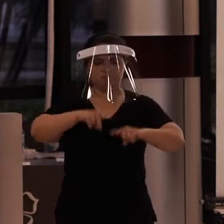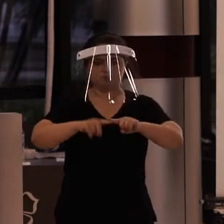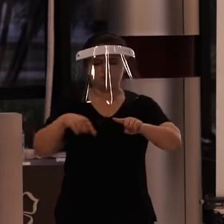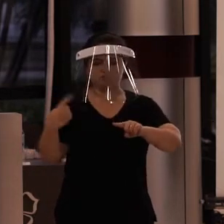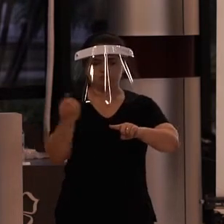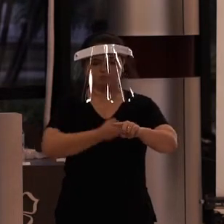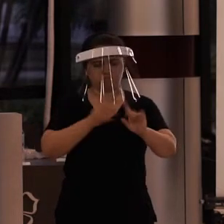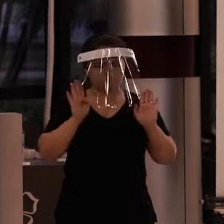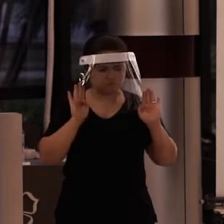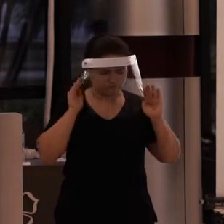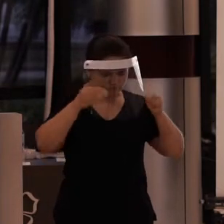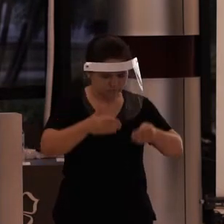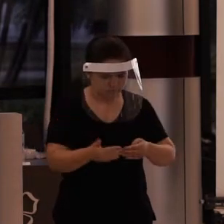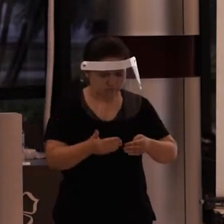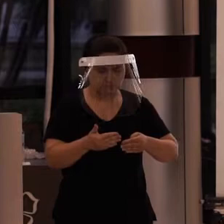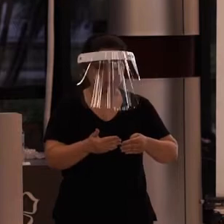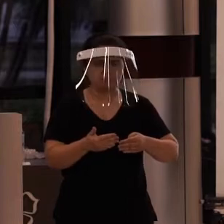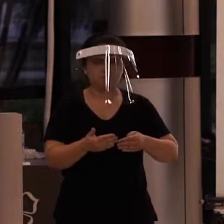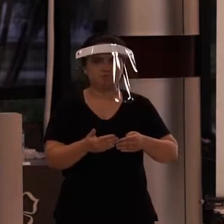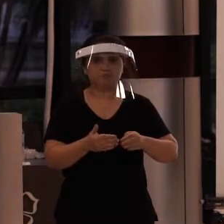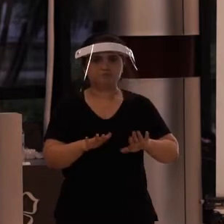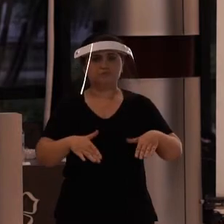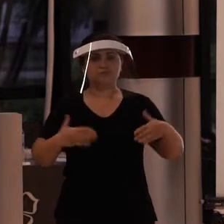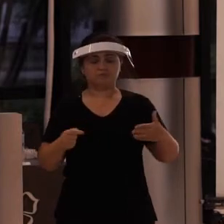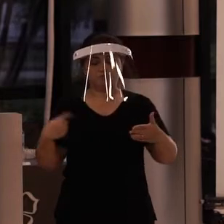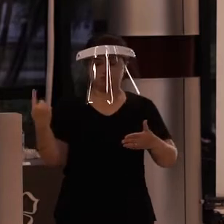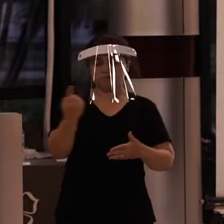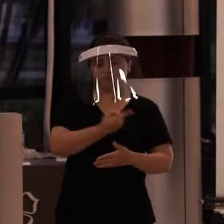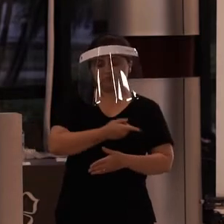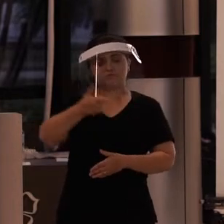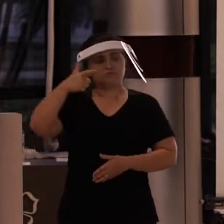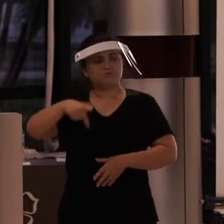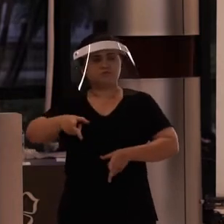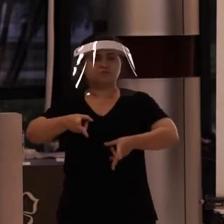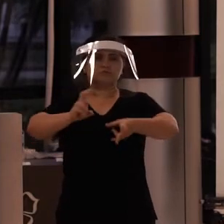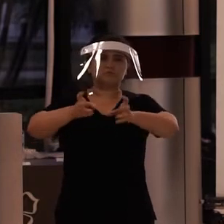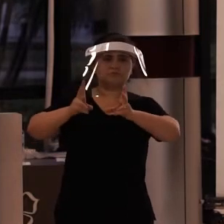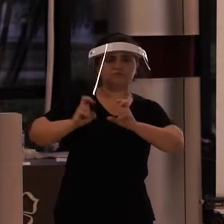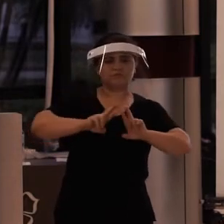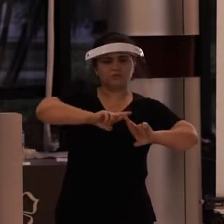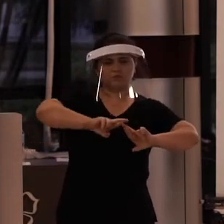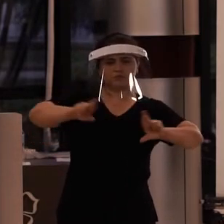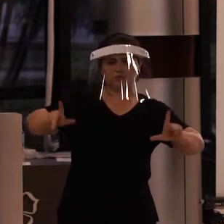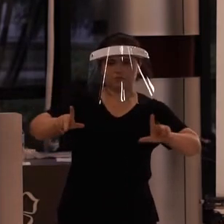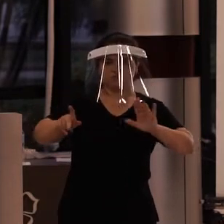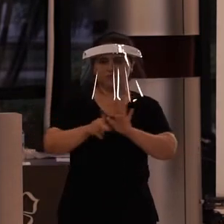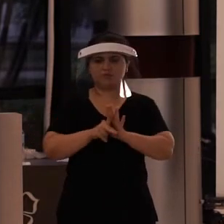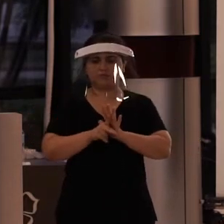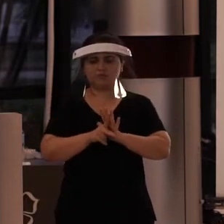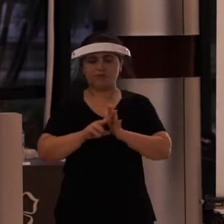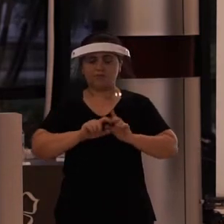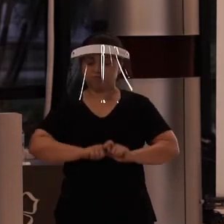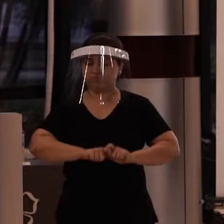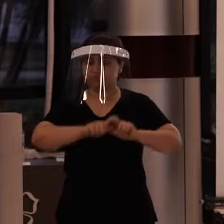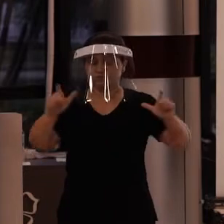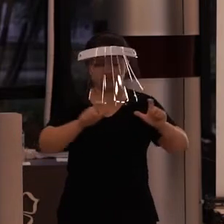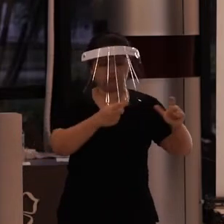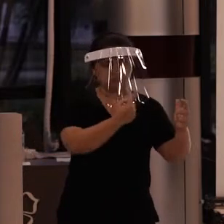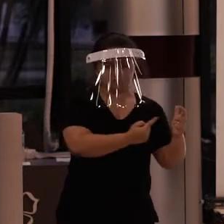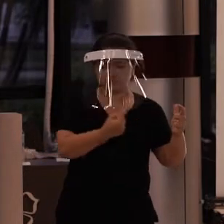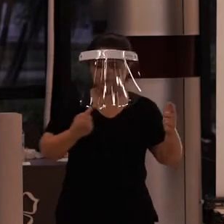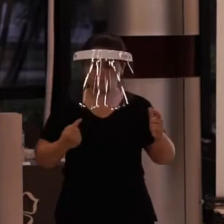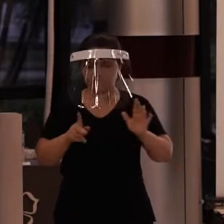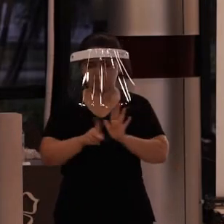estamos focalizando. E aqui a gente, inclusive, percebe que existe uma diferença bem significativa,